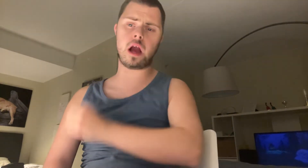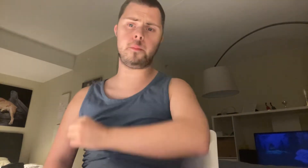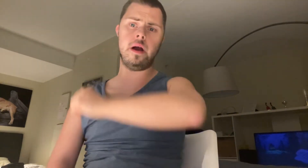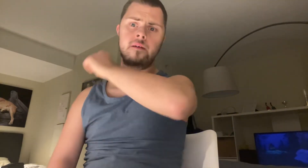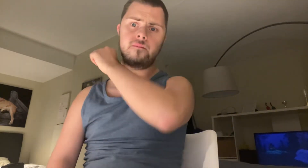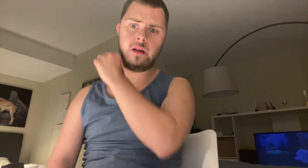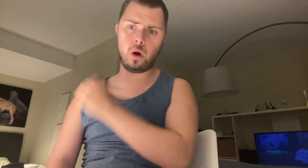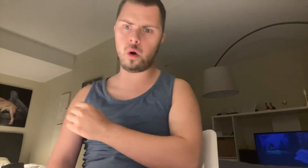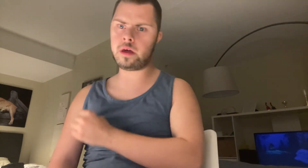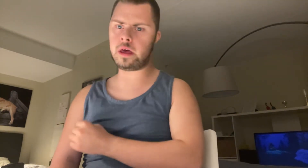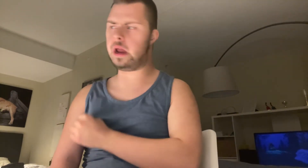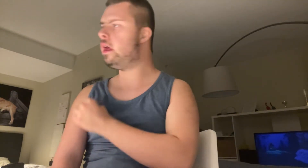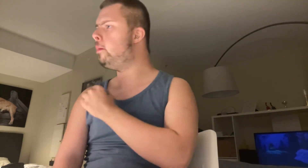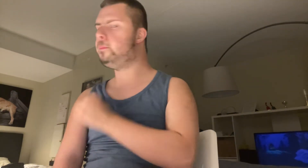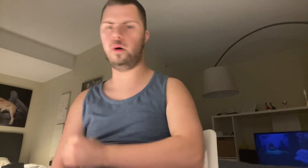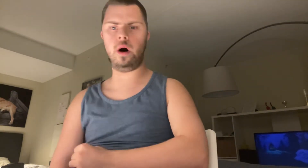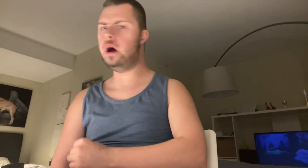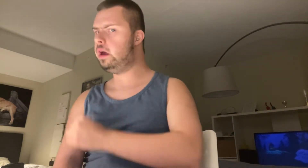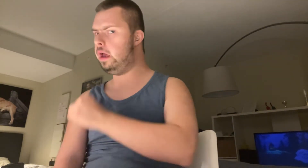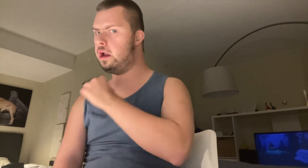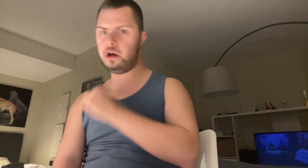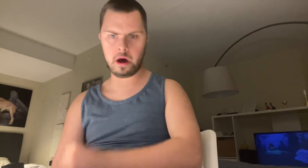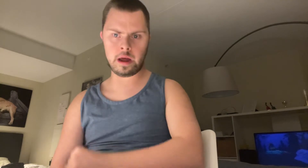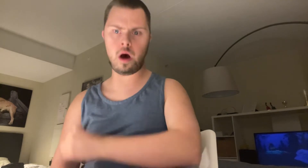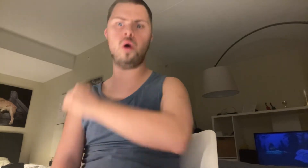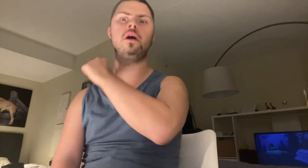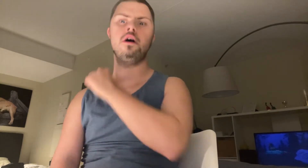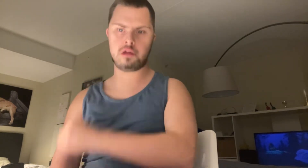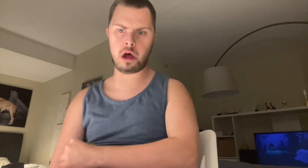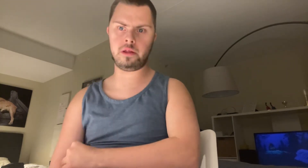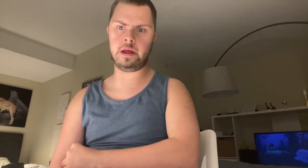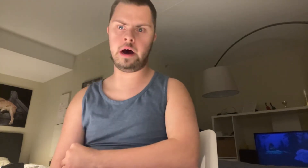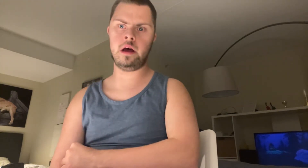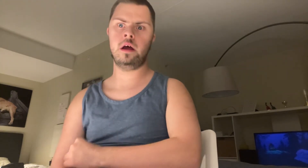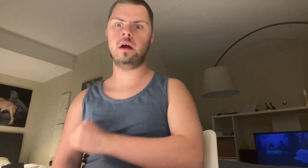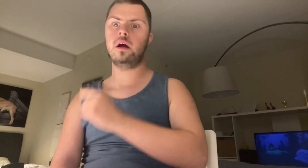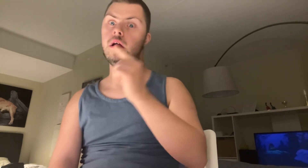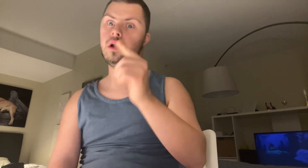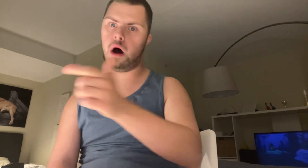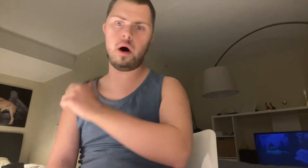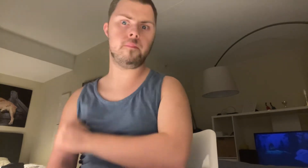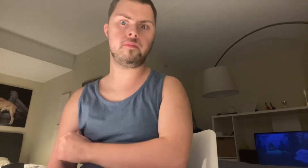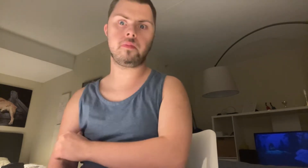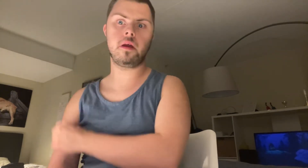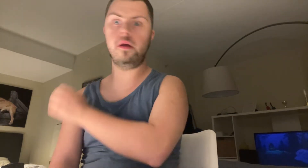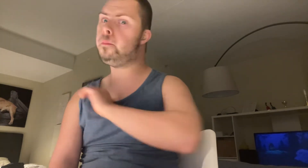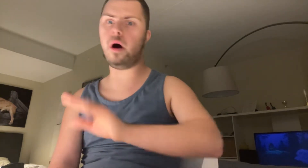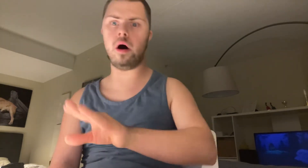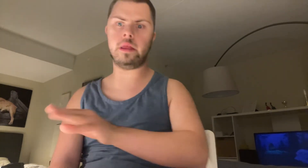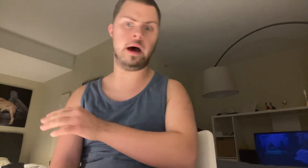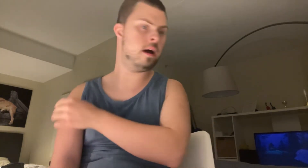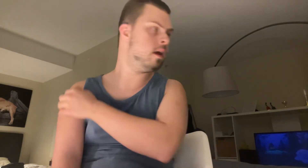jag ska säga förlakar på i lördag och söndag. Ja, jag gör bara det.